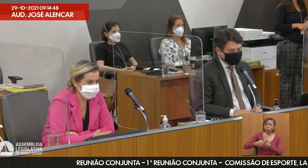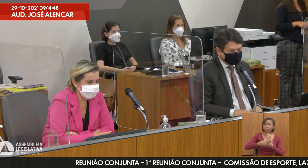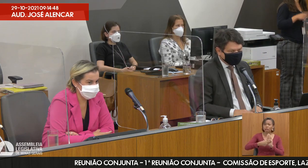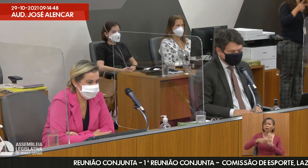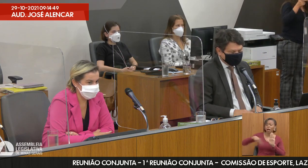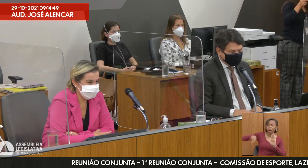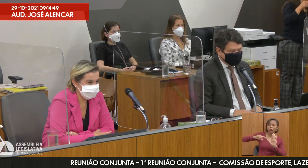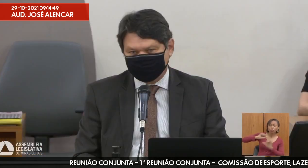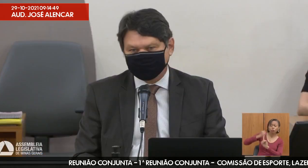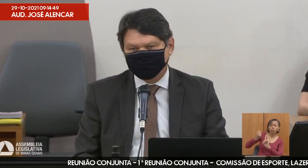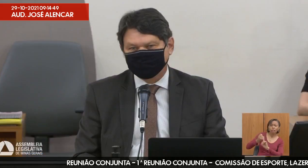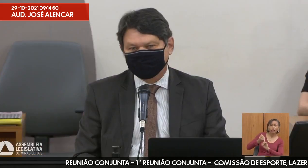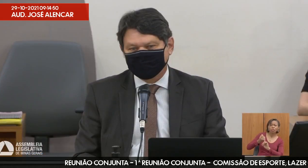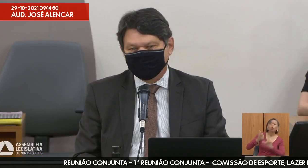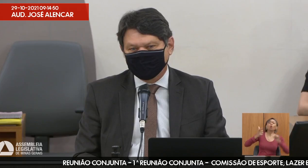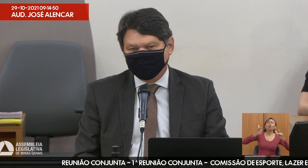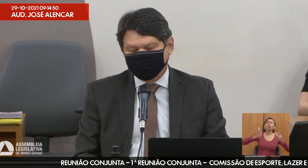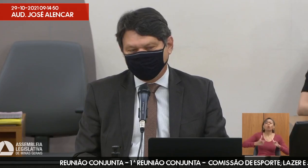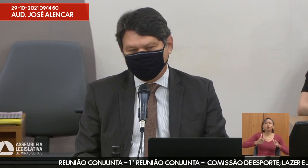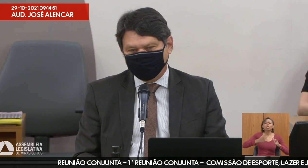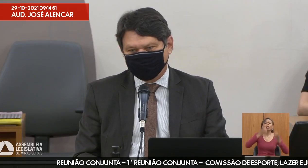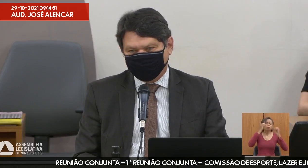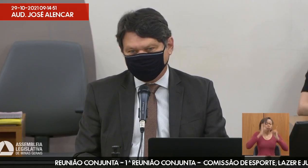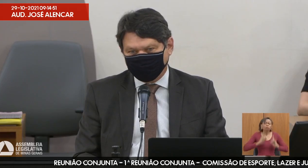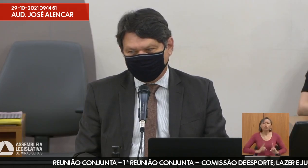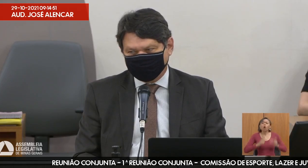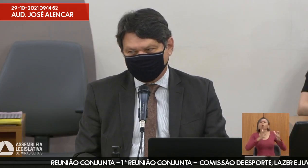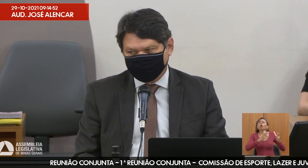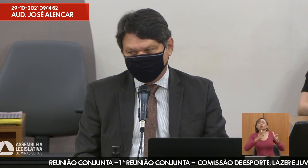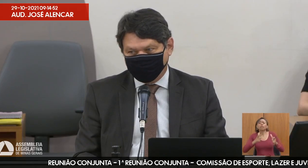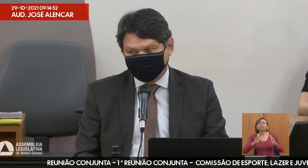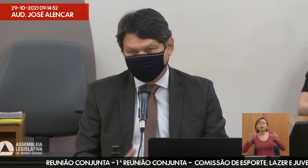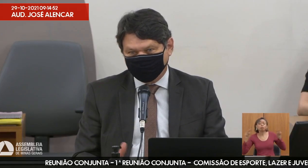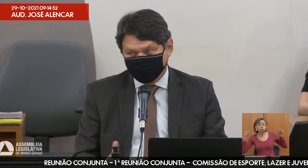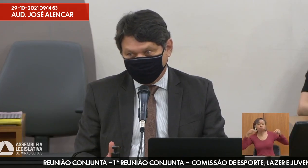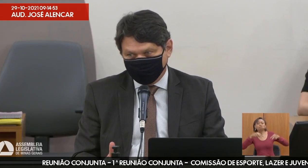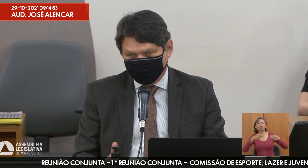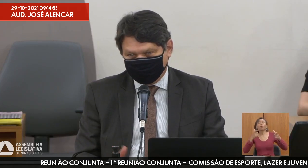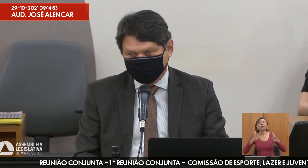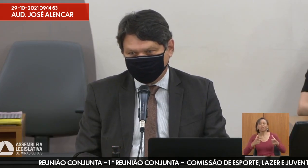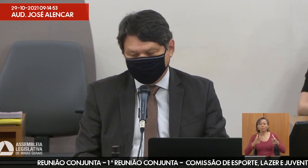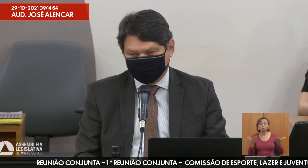essas pessoas. Hoje, o que você vai tocar aqui é um assunto muito importante, né?